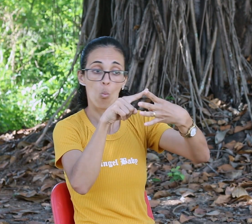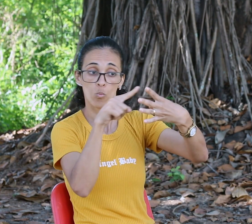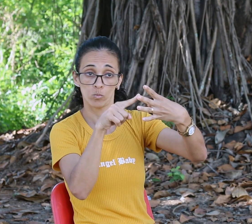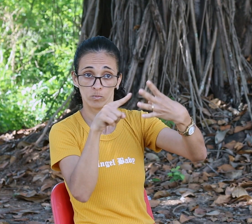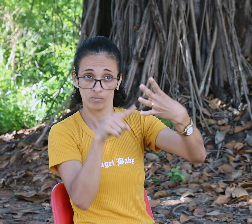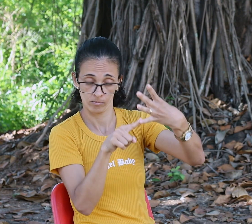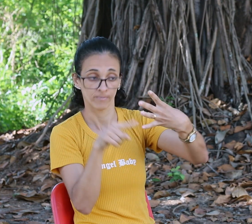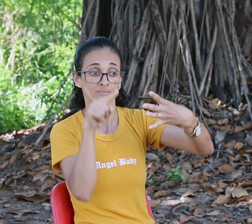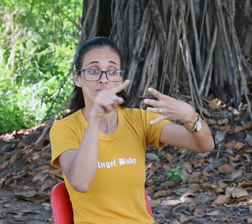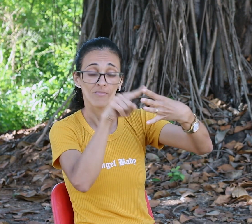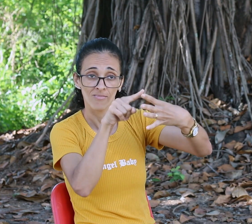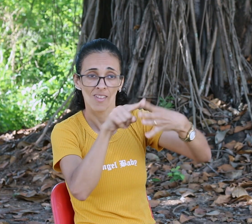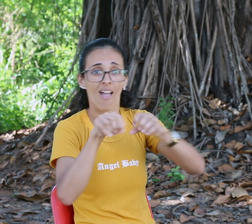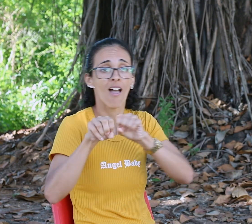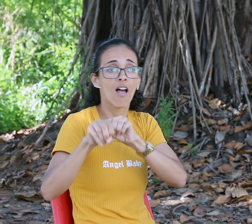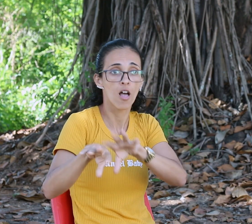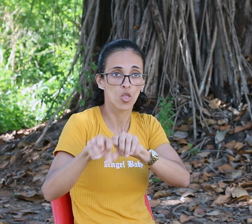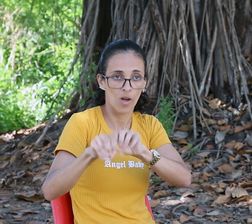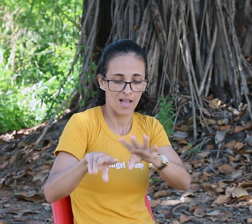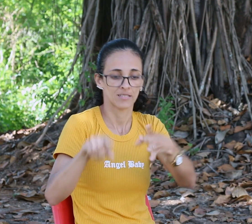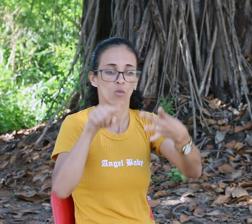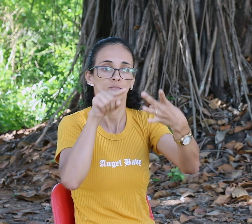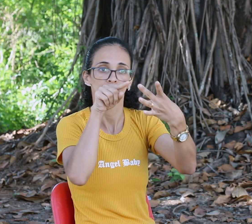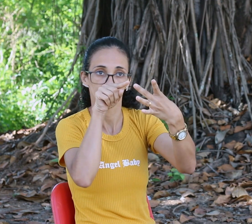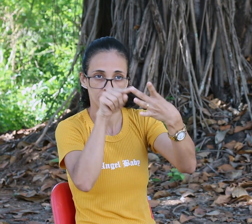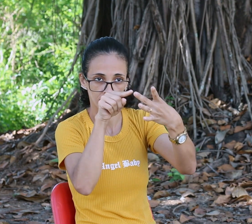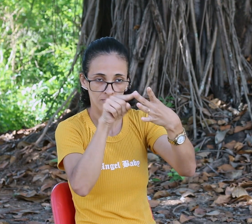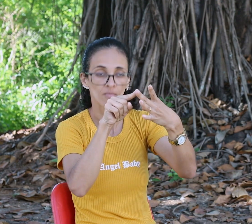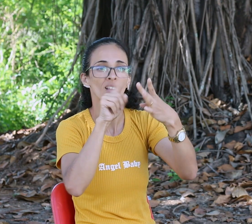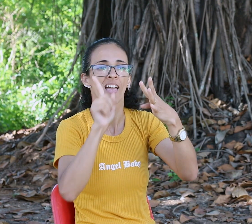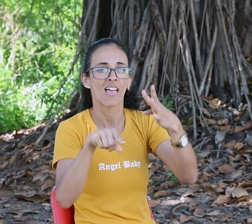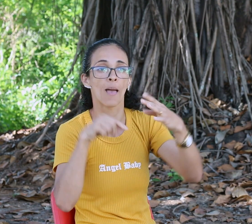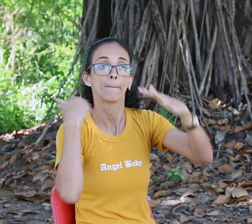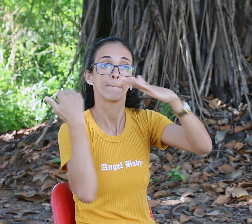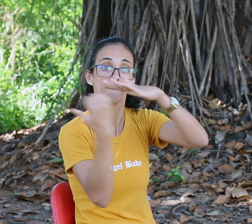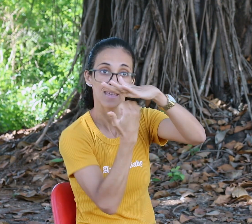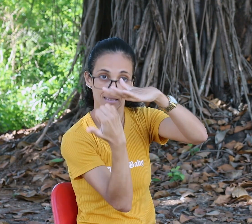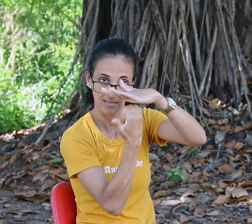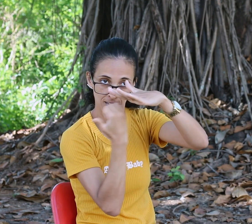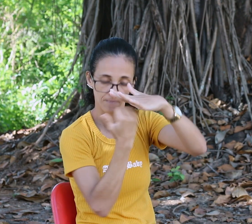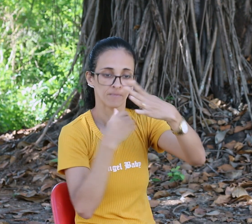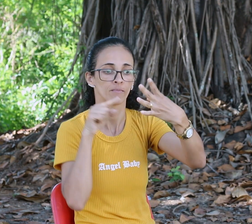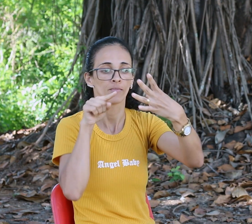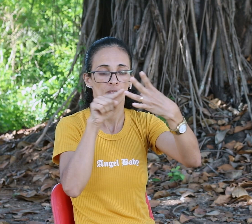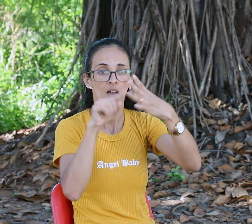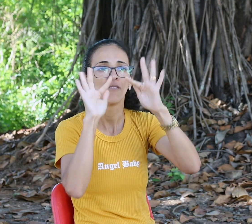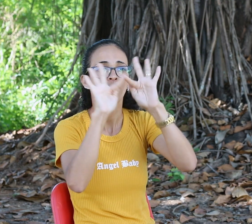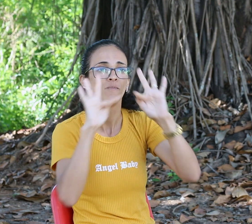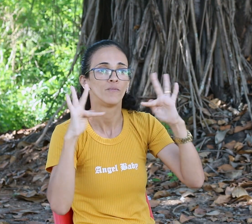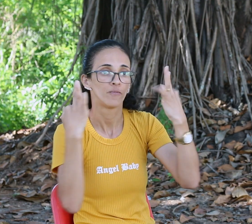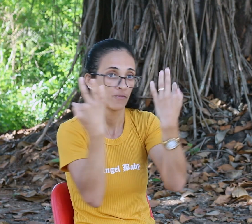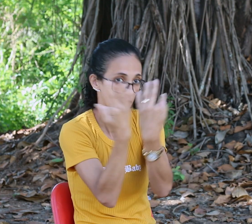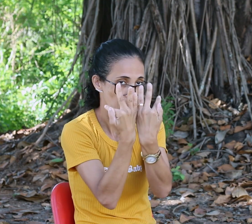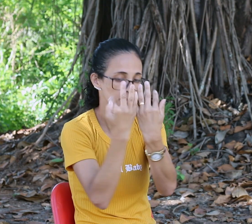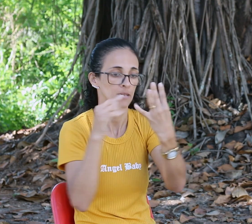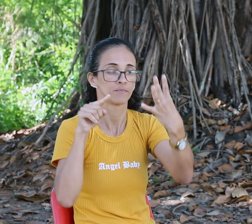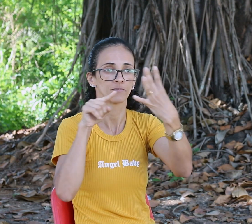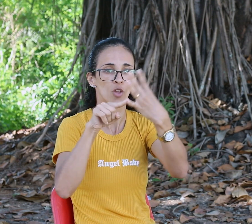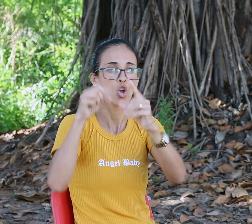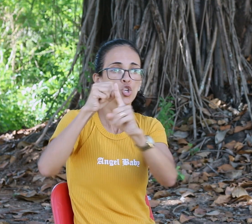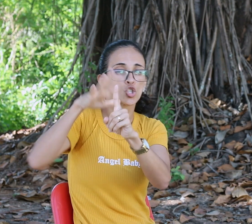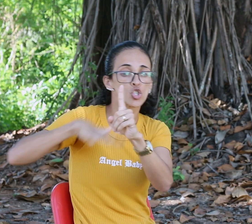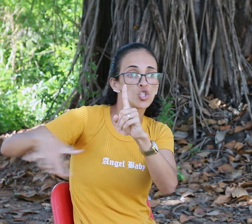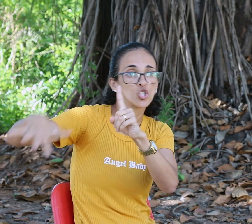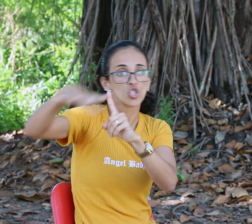muito importante a gente entender que na educação, dentro das empresas,